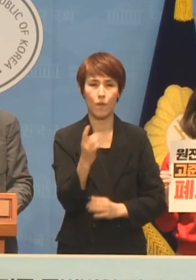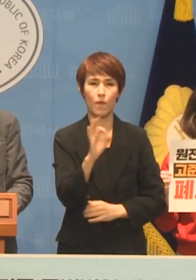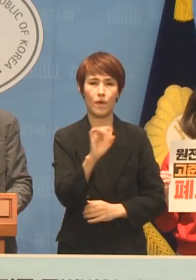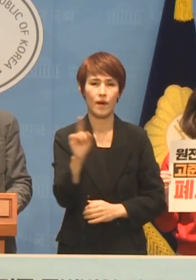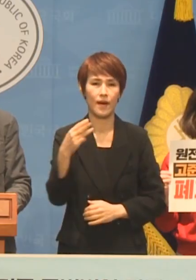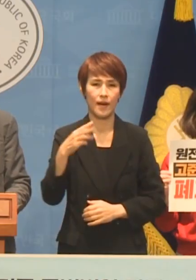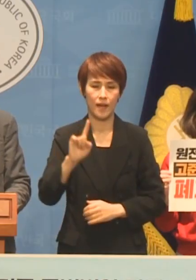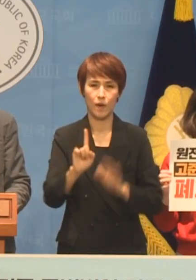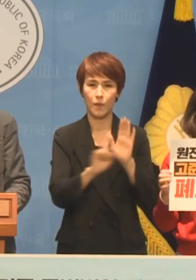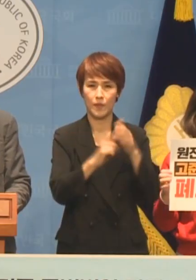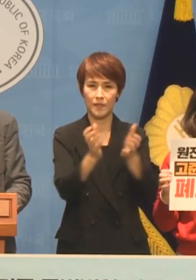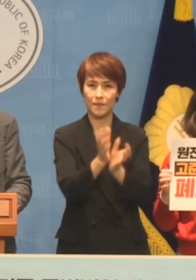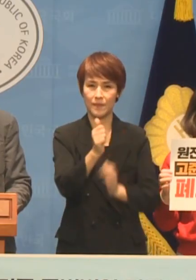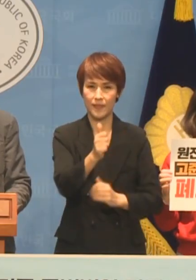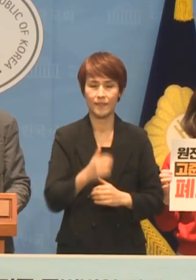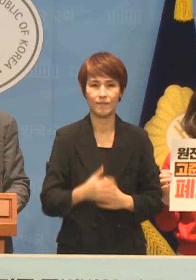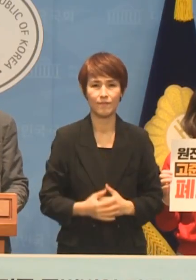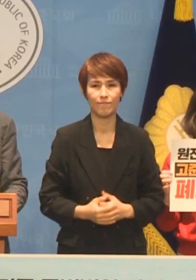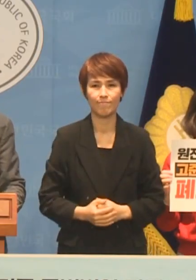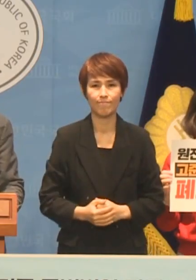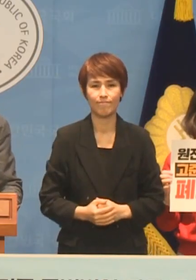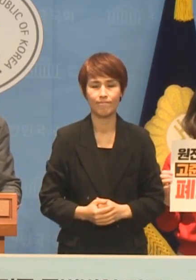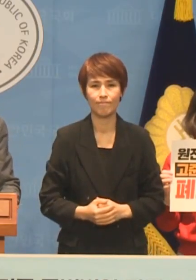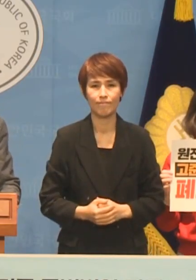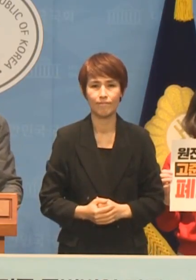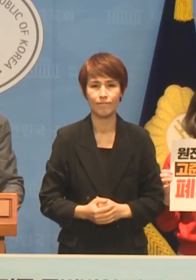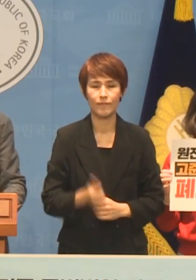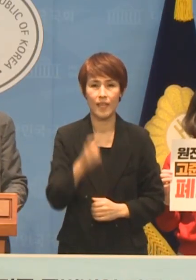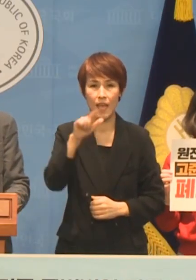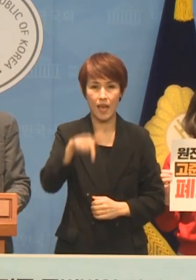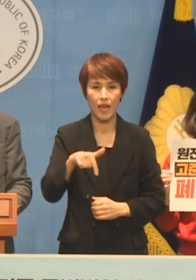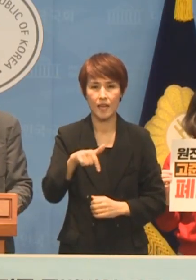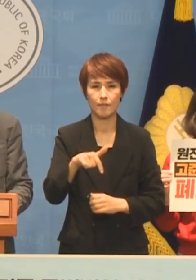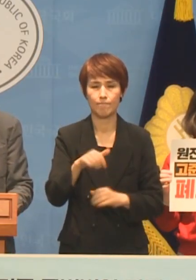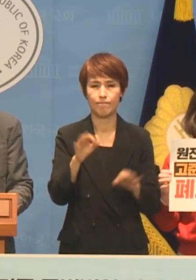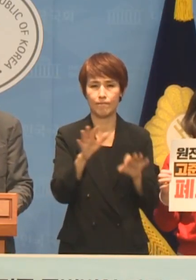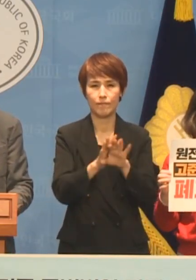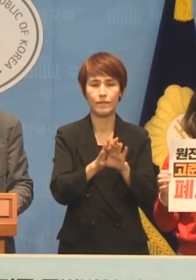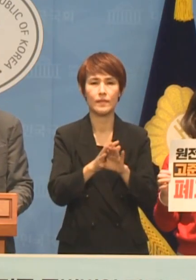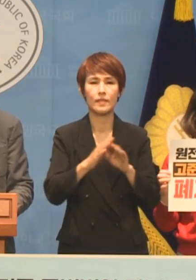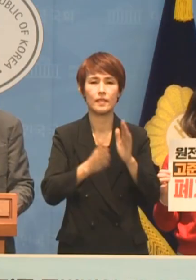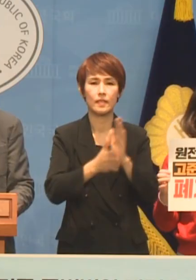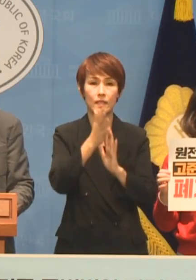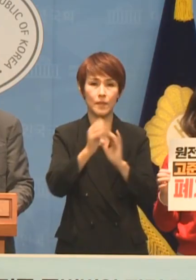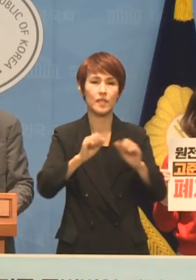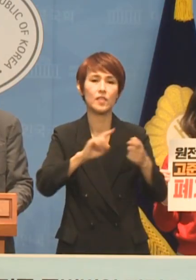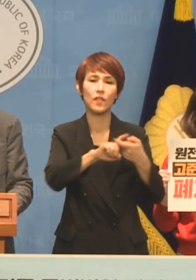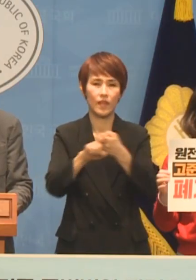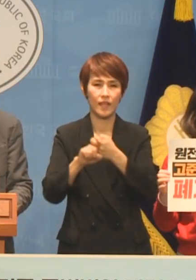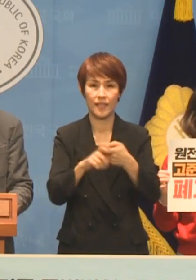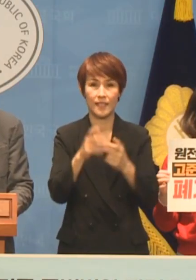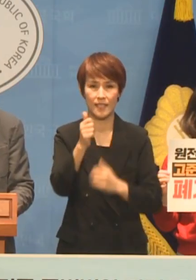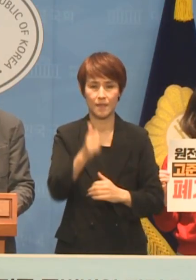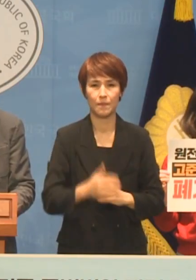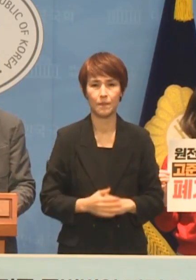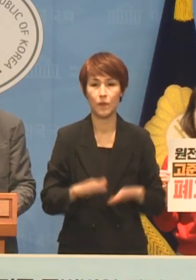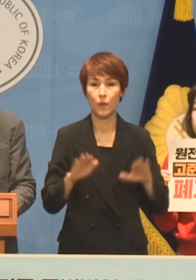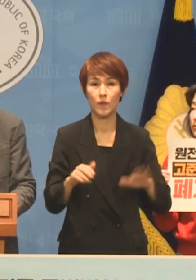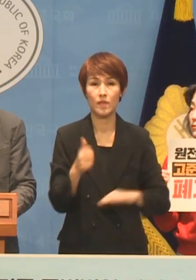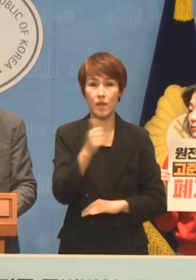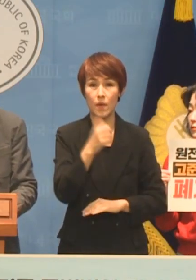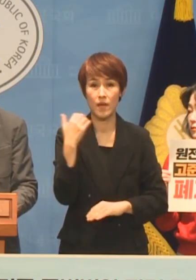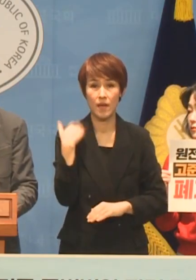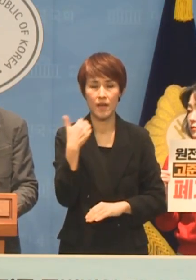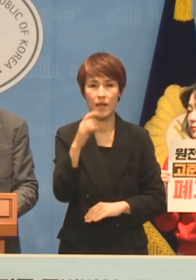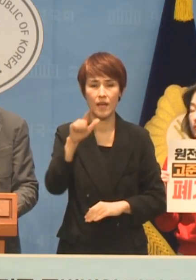오하라 홍보팀장님 함께하고 계십니다. 탈핵시민행동의 최경숙 집행위원장님 함께하고 계십니다. 그리고 오늘 사회를